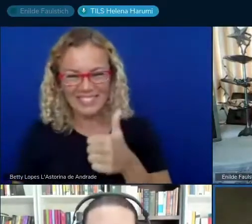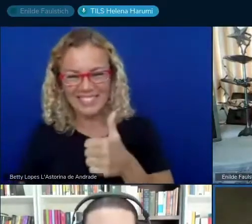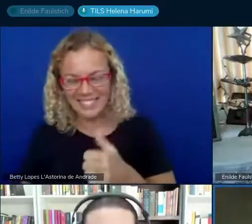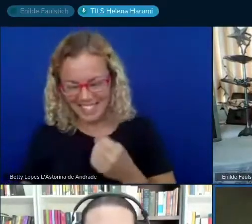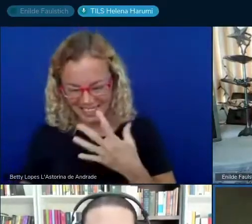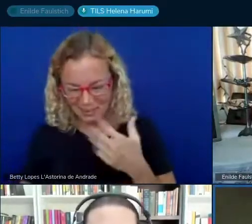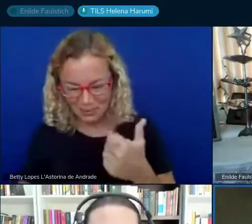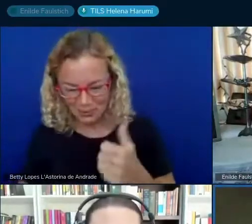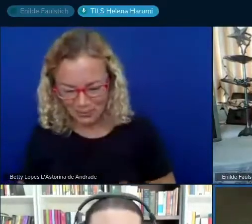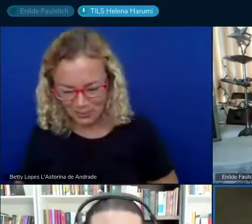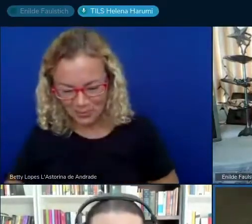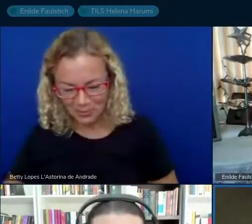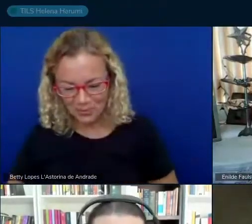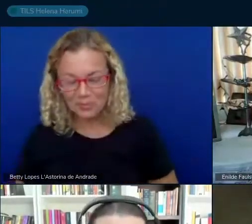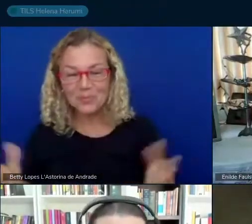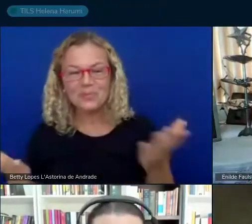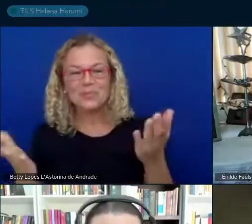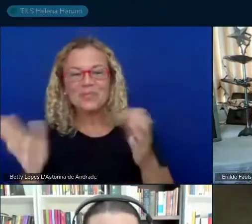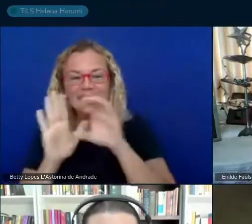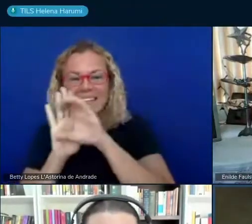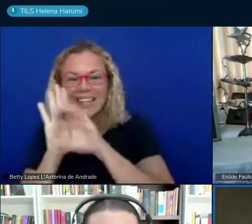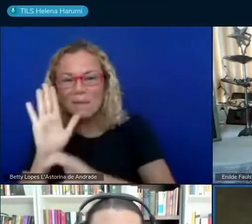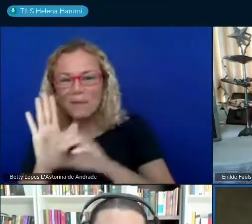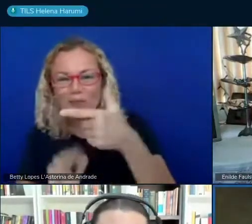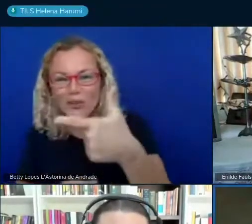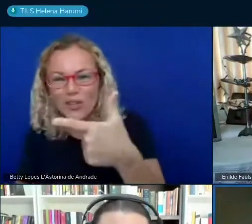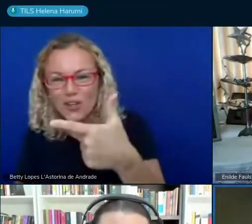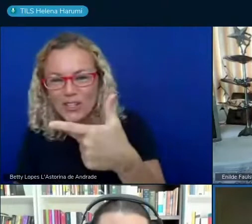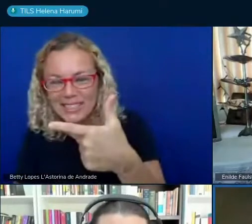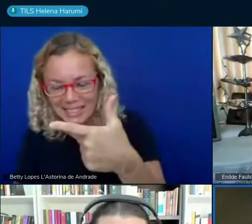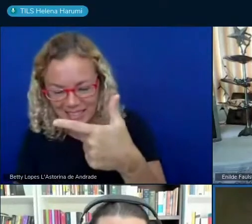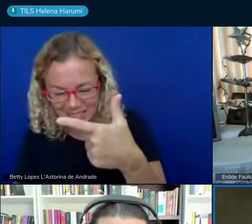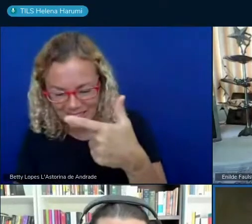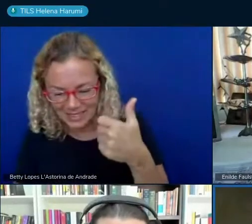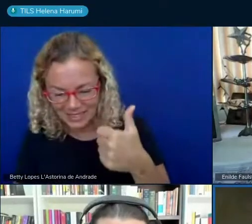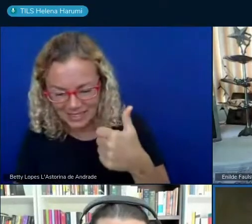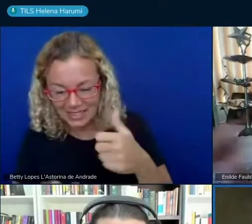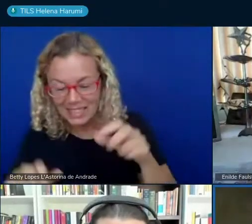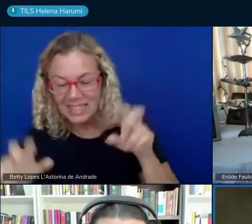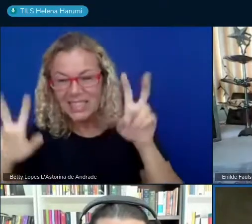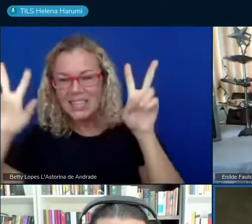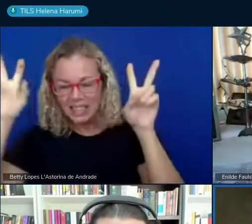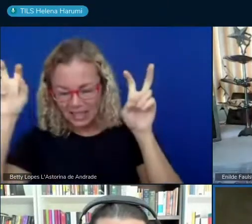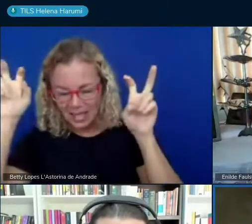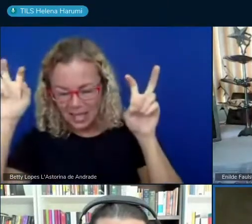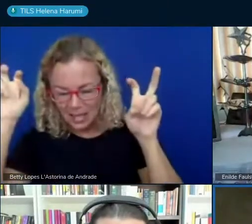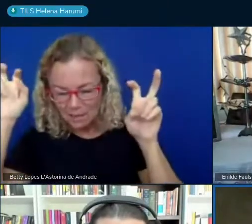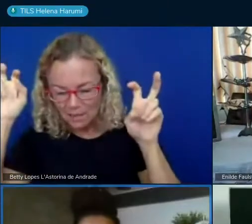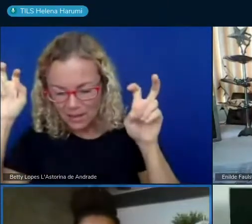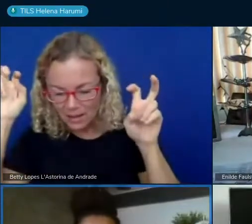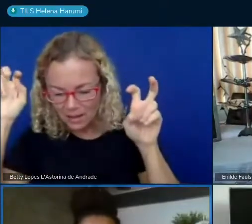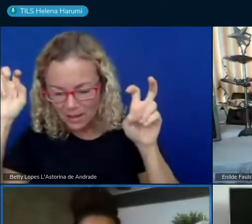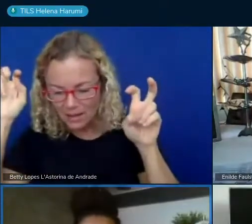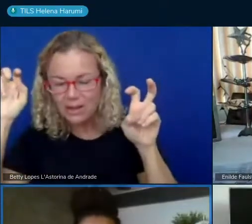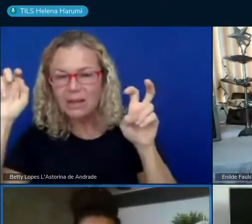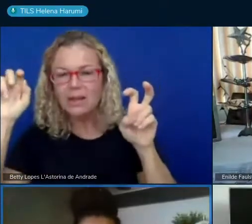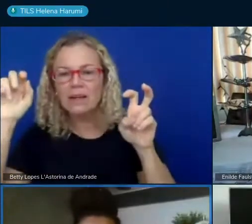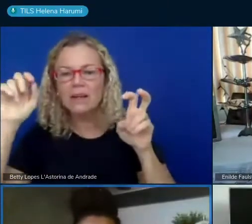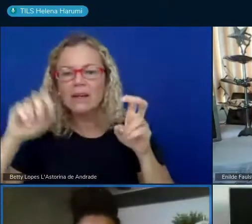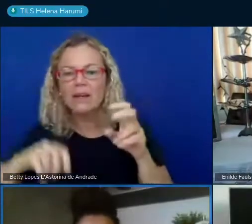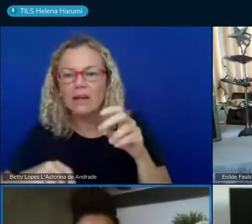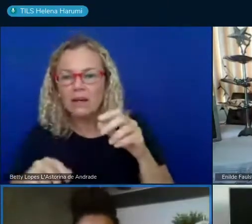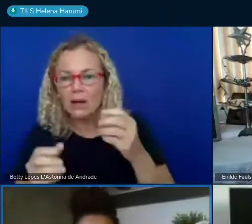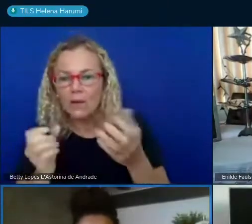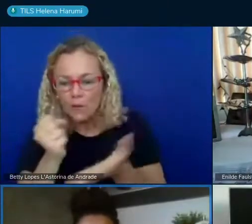Tá certo, tá ótimo. Bom, continuando então, eu gostaria de fazer uma sugestão no capítulo